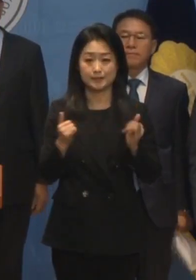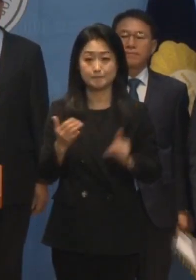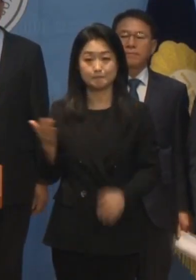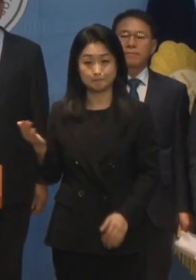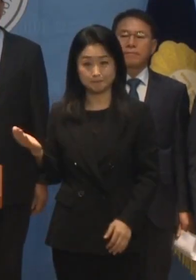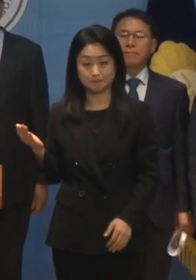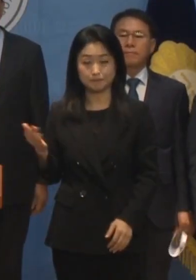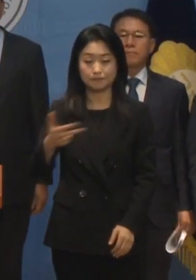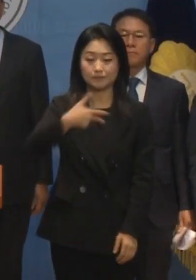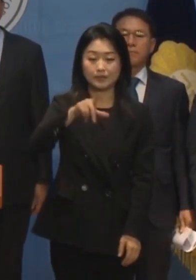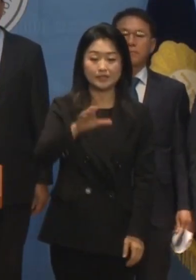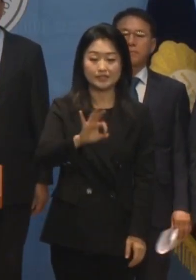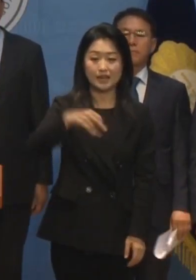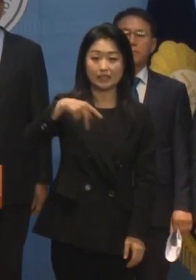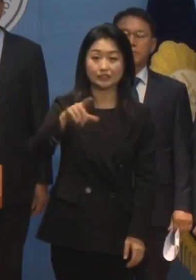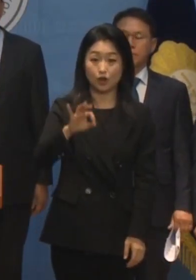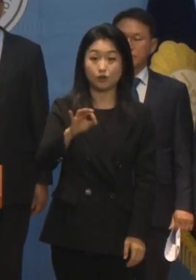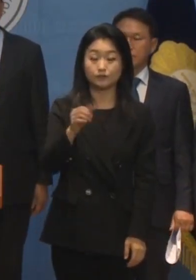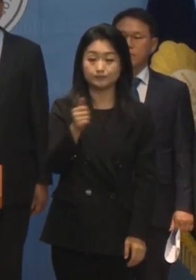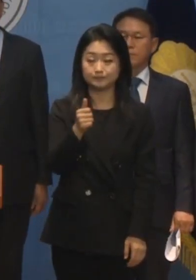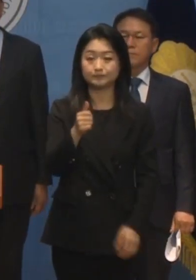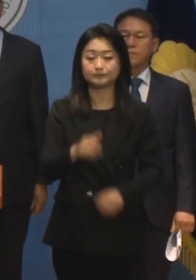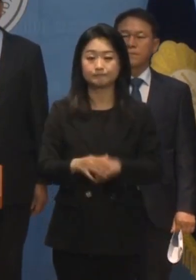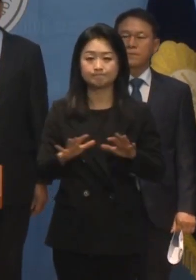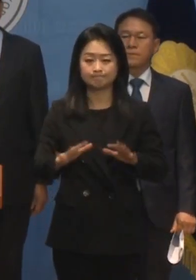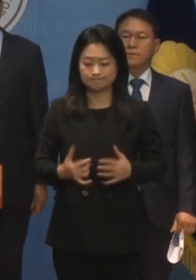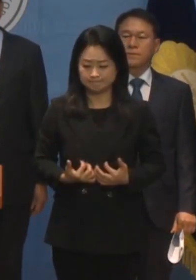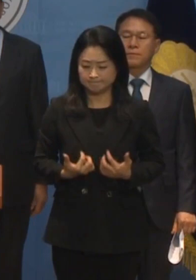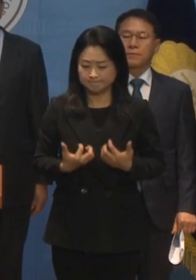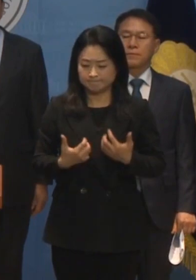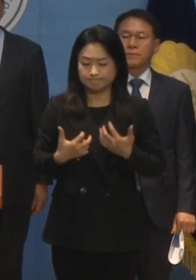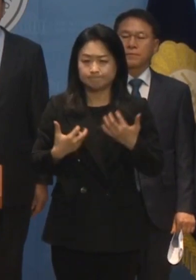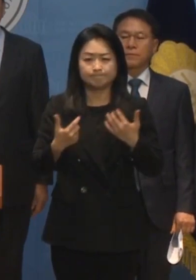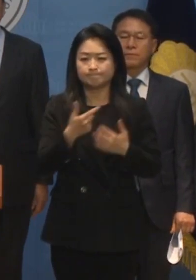피 끓는 외침은 더 이상